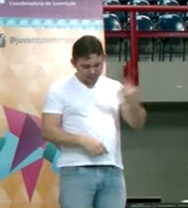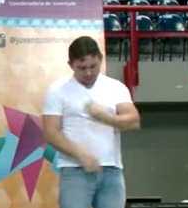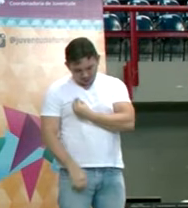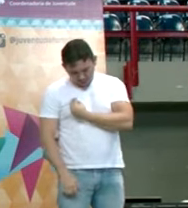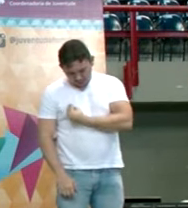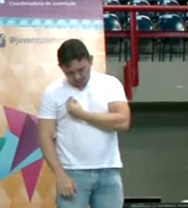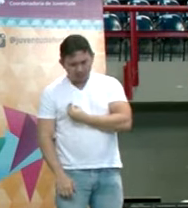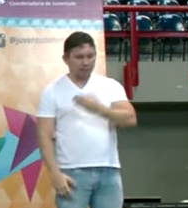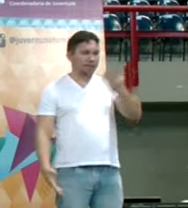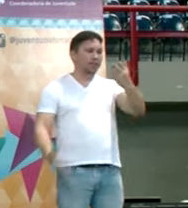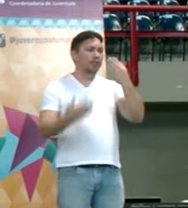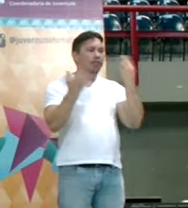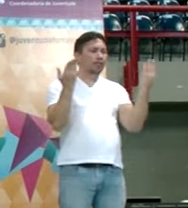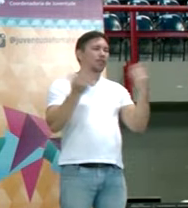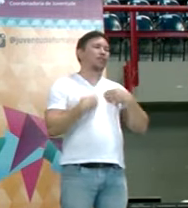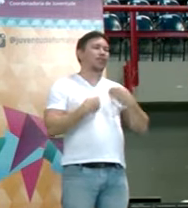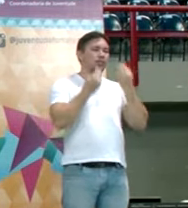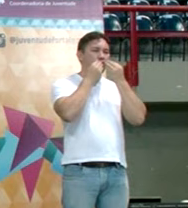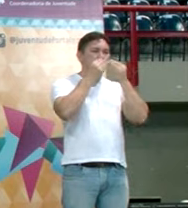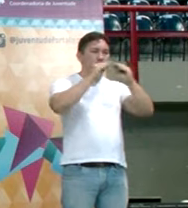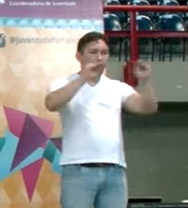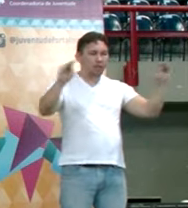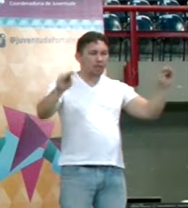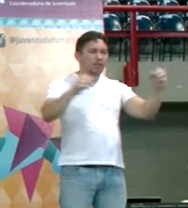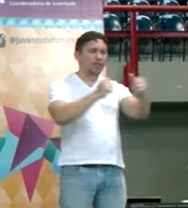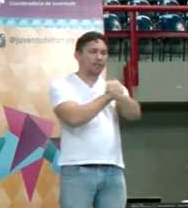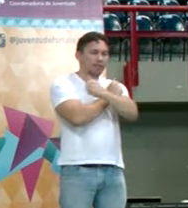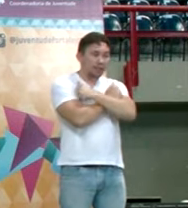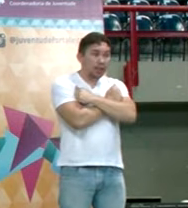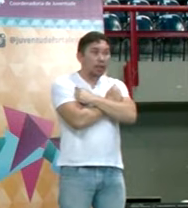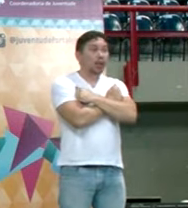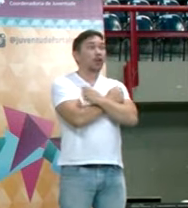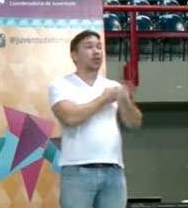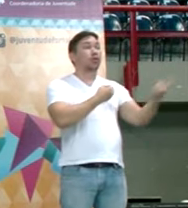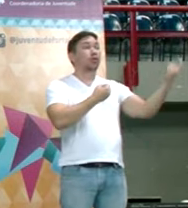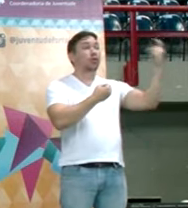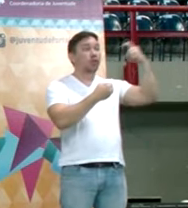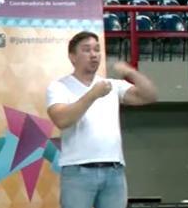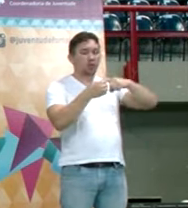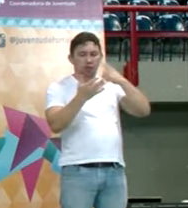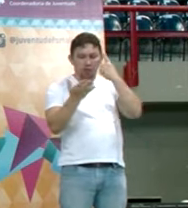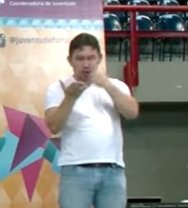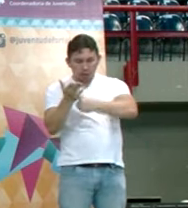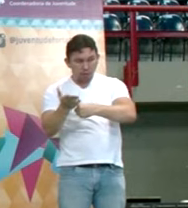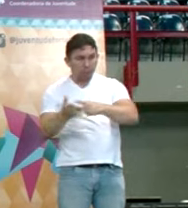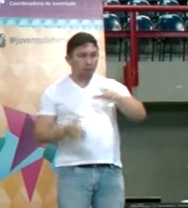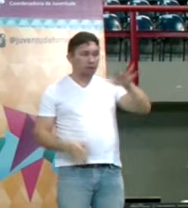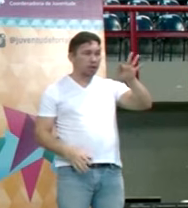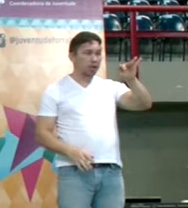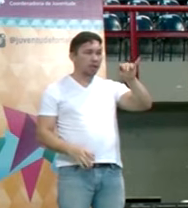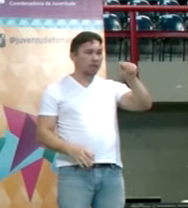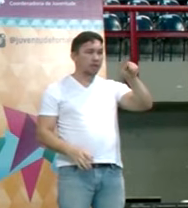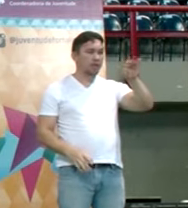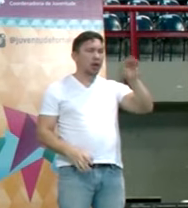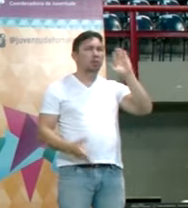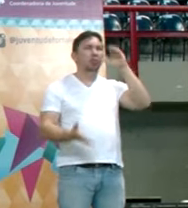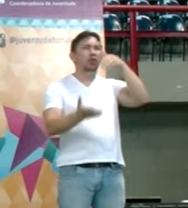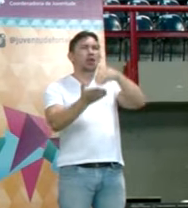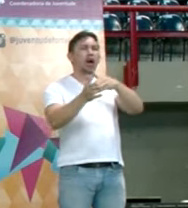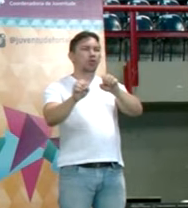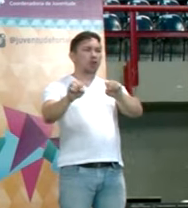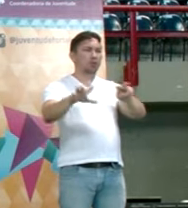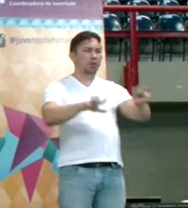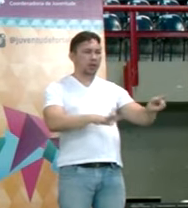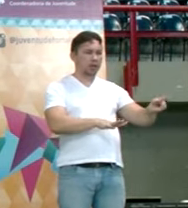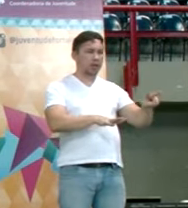certo pessoal um grande beijo um grande abraço para vocês vou voltar aqui Já marquei com o Fábio eu acho que na última semana